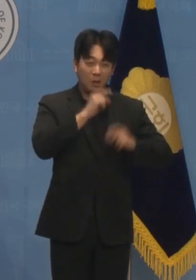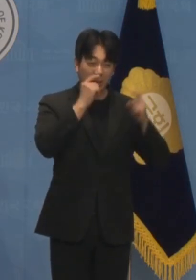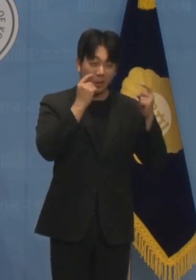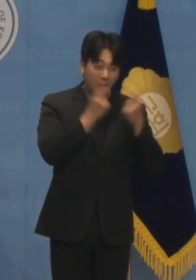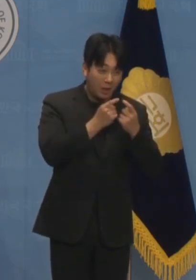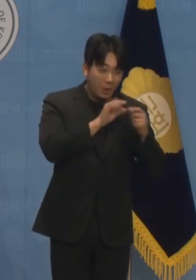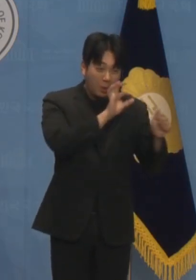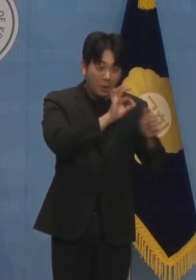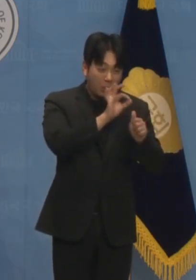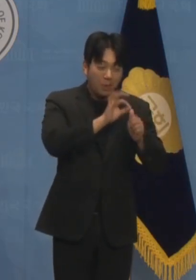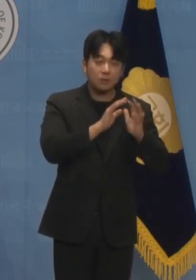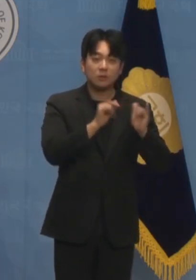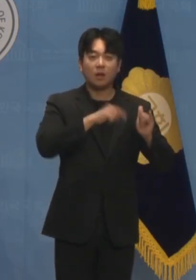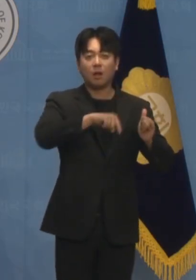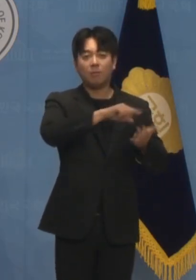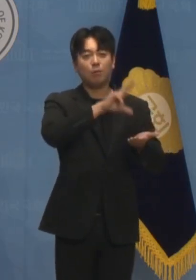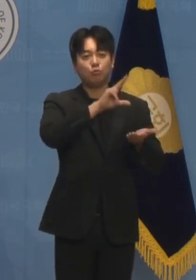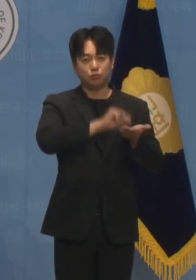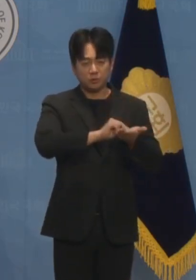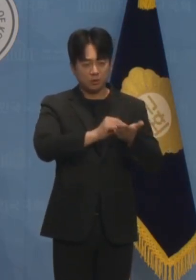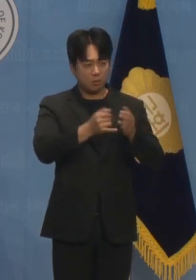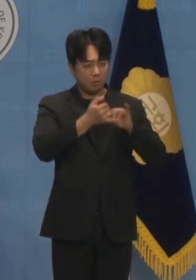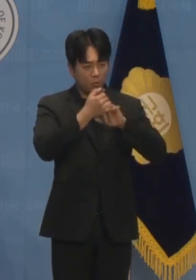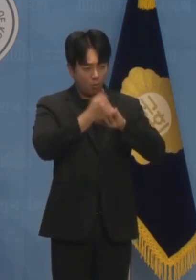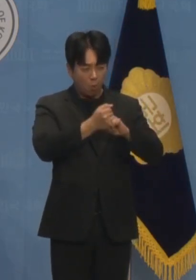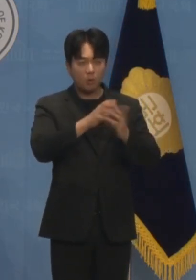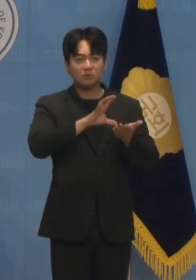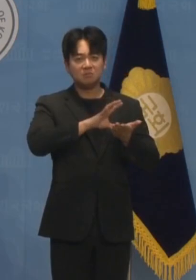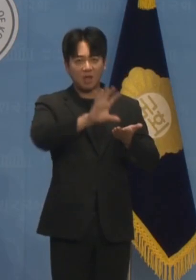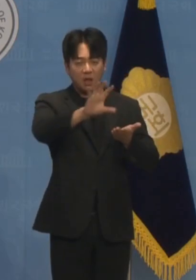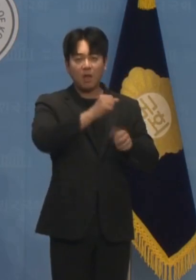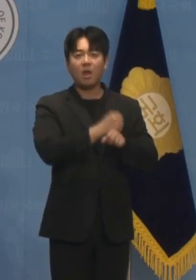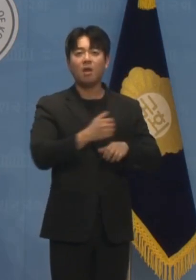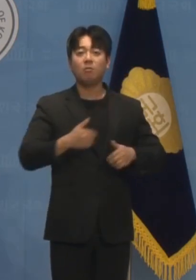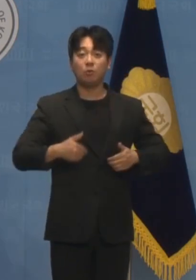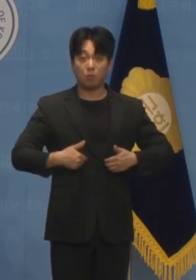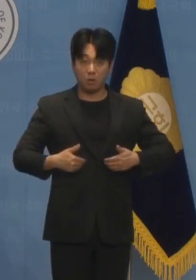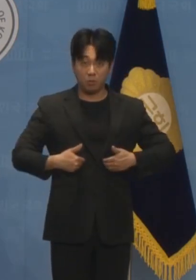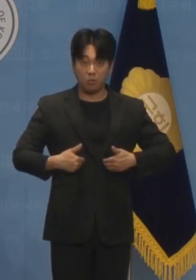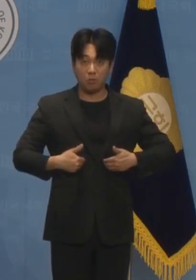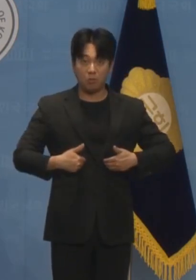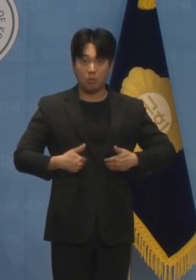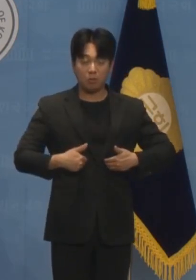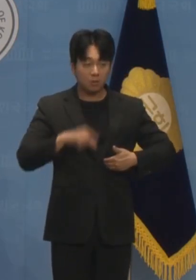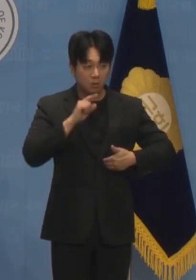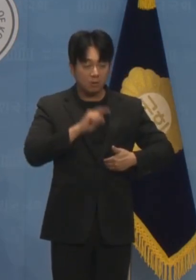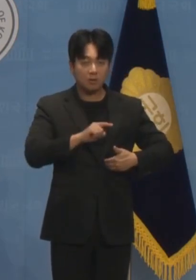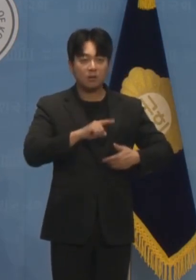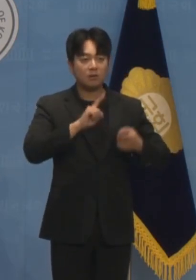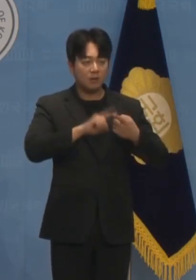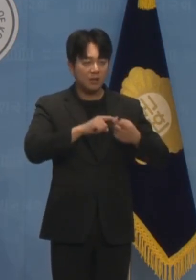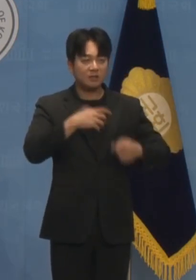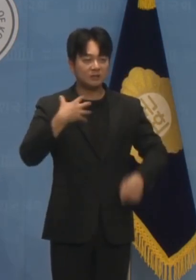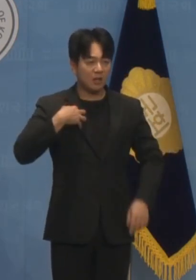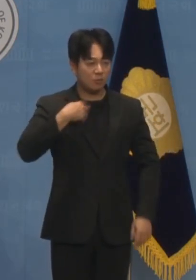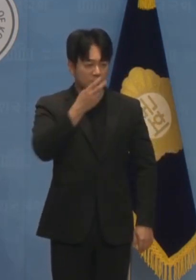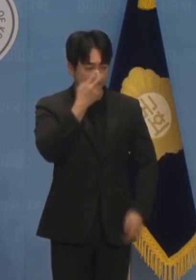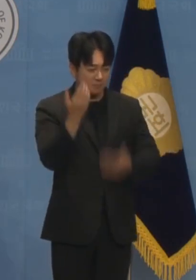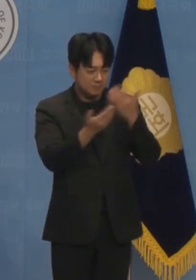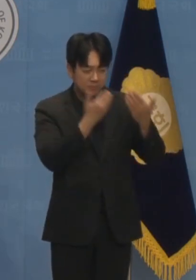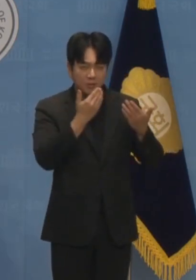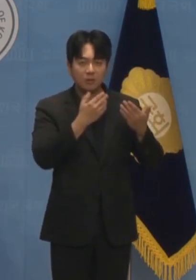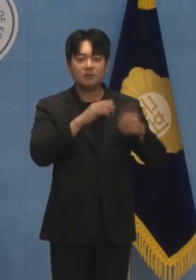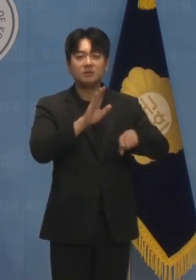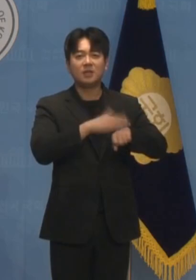병폐는 이제 반드시 척결되어야 하고 책임자들을 찾아 발본색원해야 합니다.